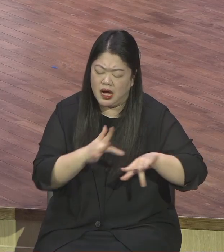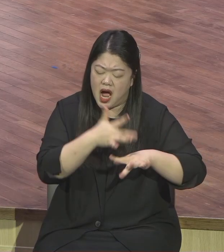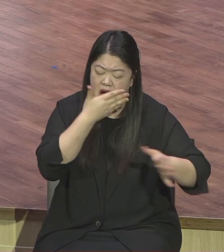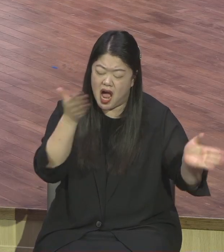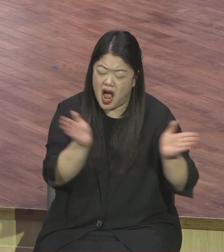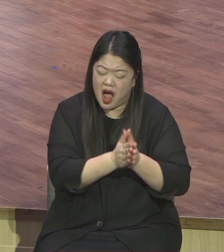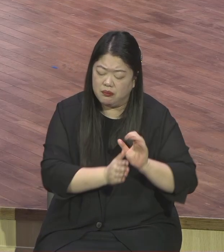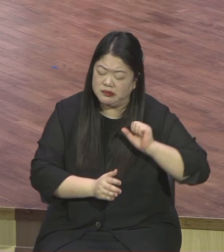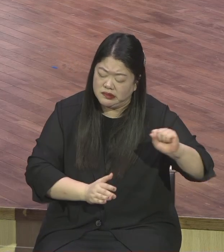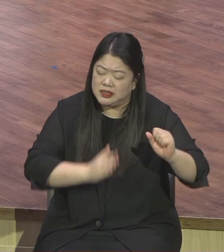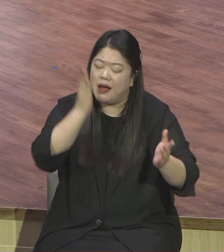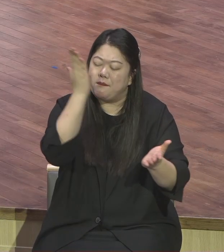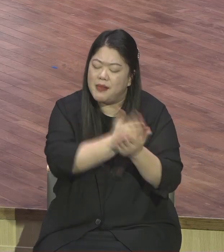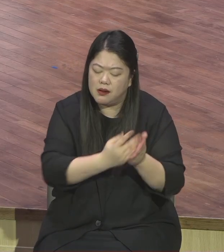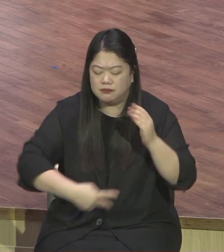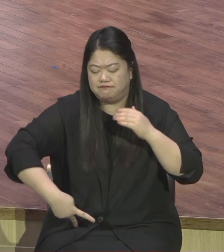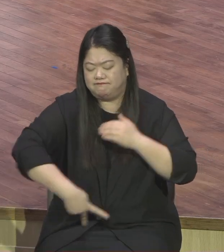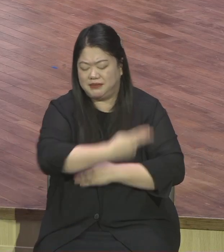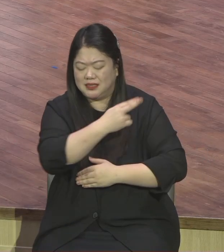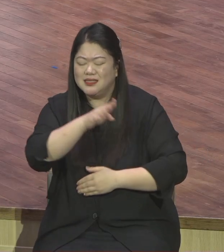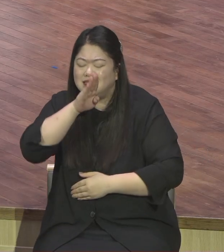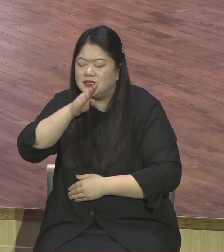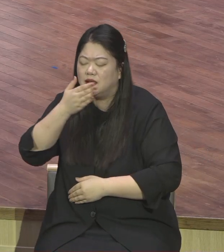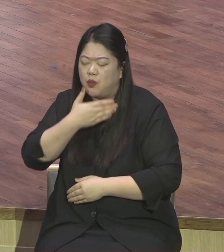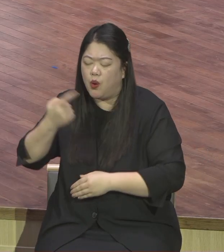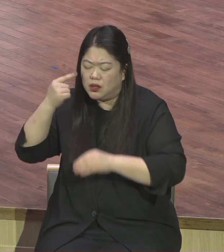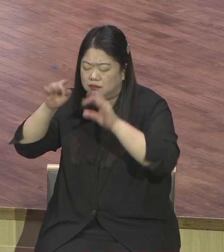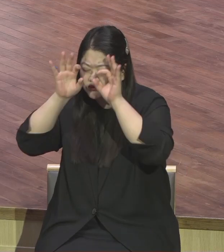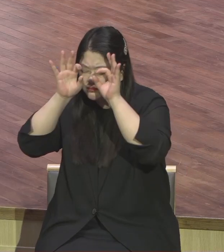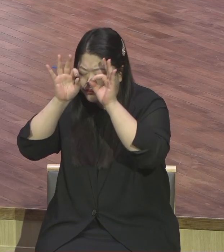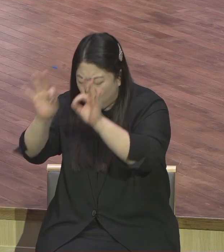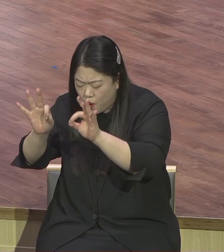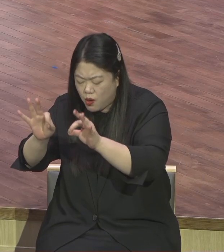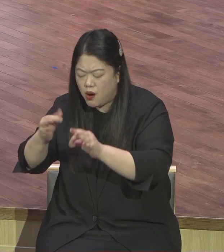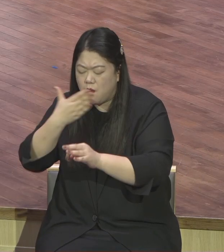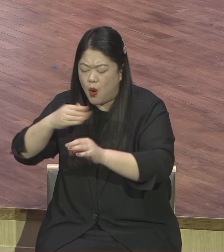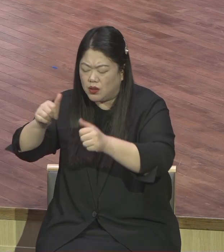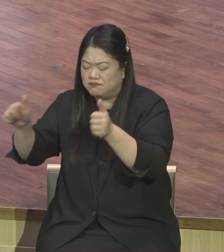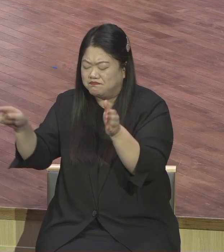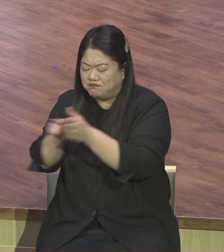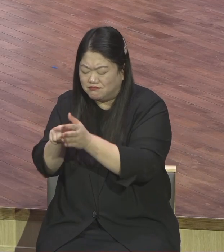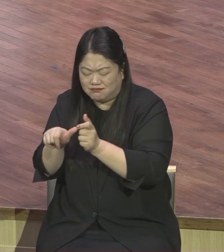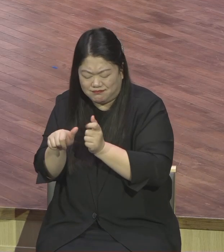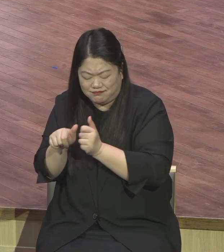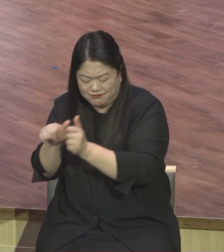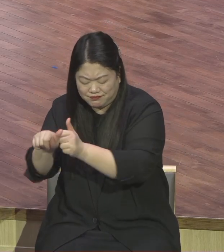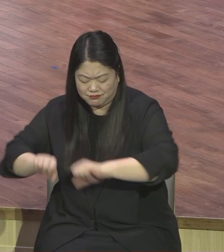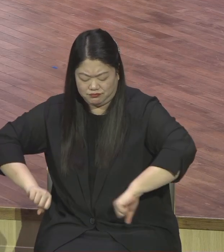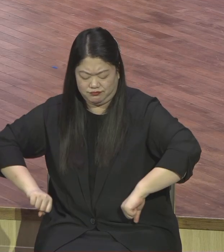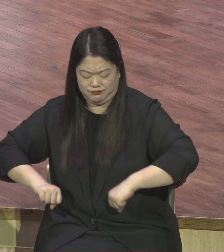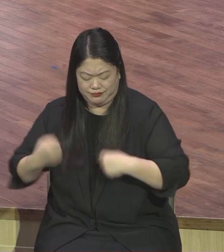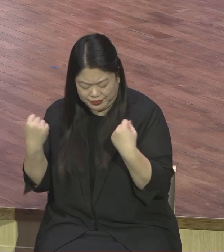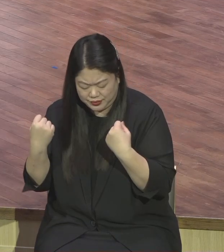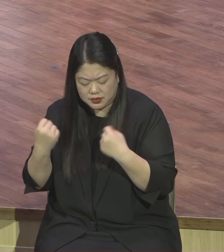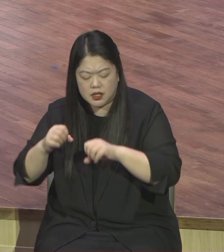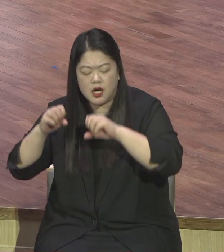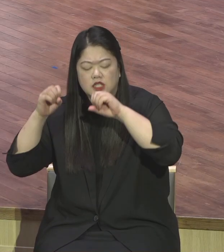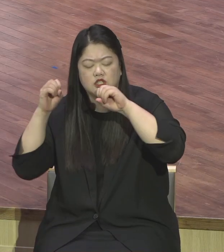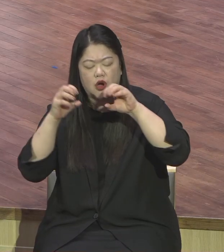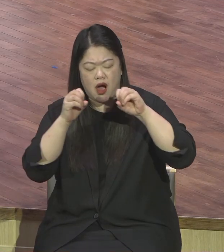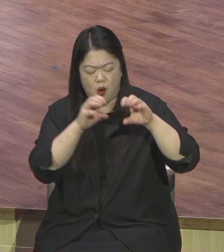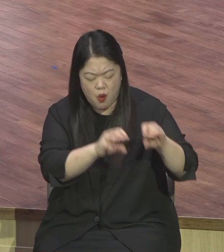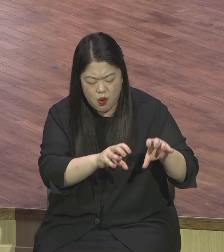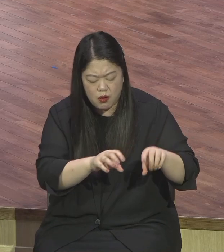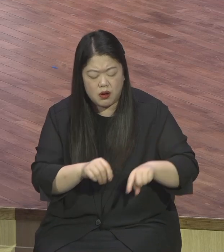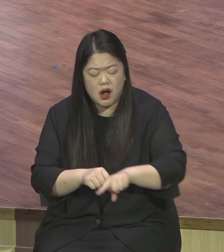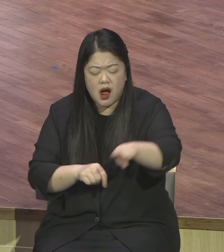알고 다 내려놓고 이제부터 복음 증거의 앞장서는 전도자들이 다 되어 세상 사람들 알 수